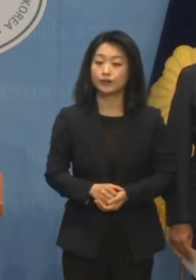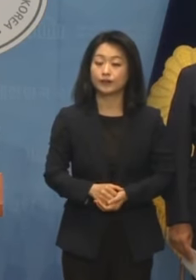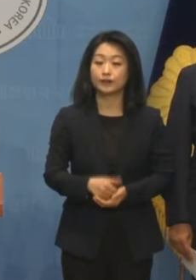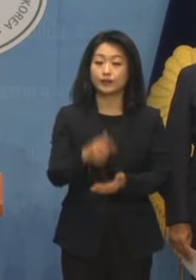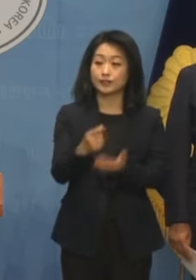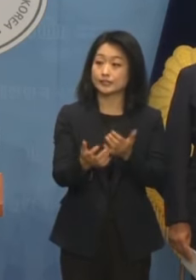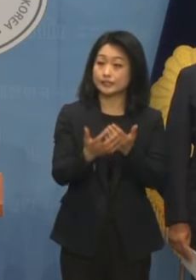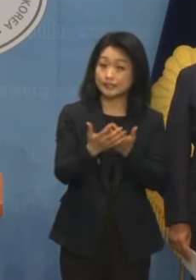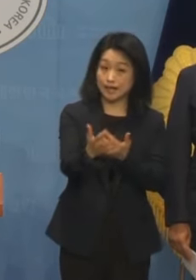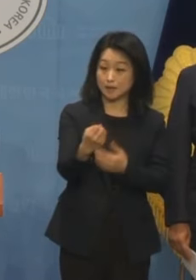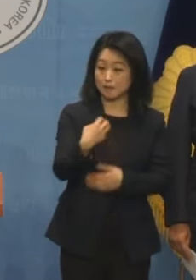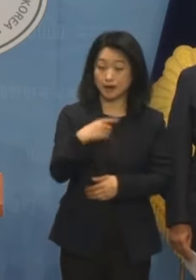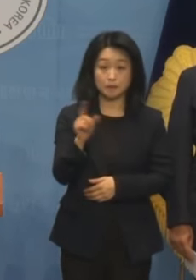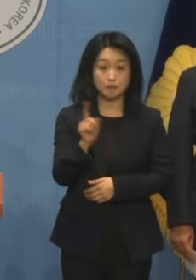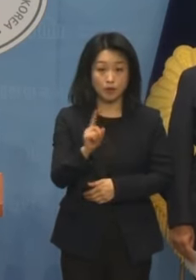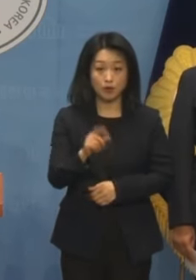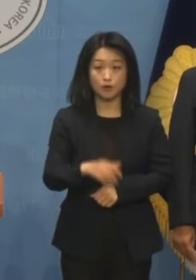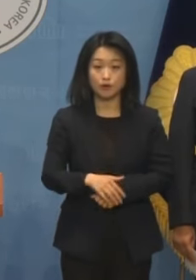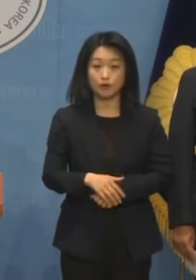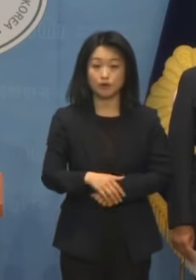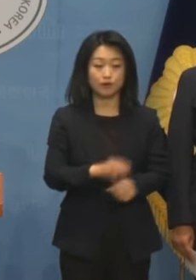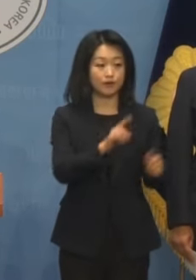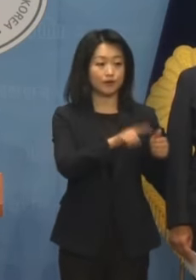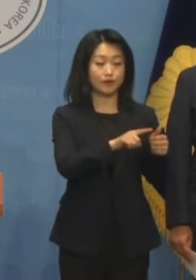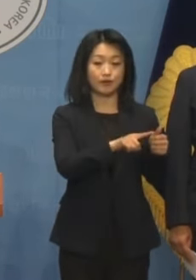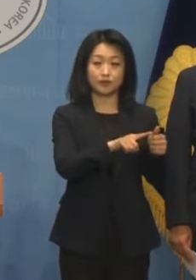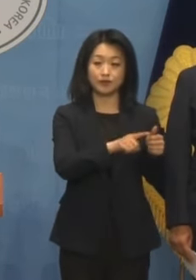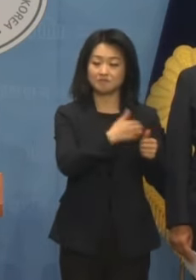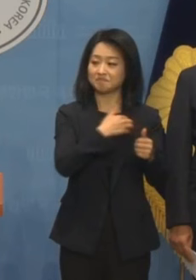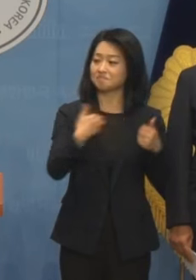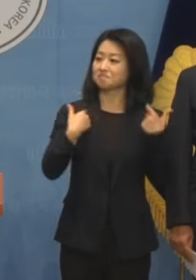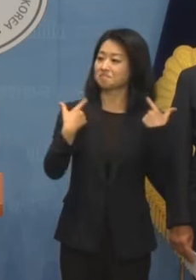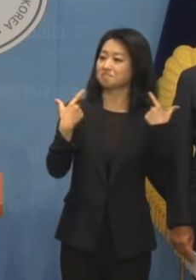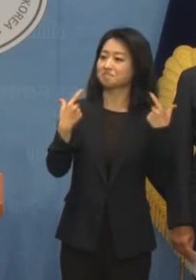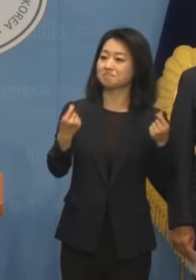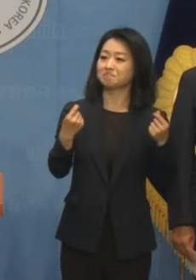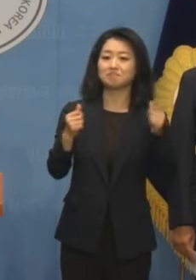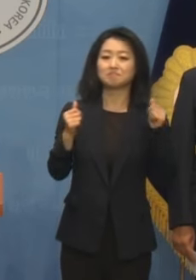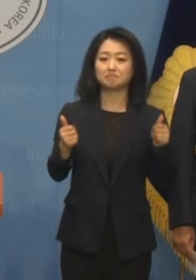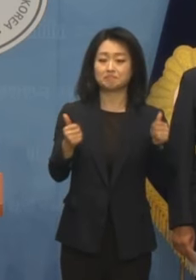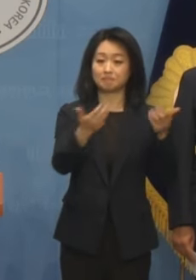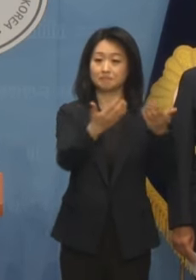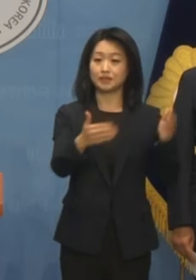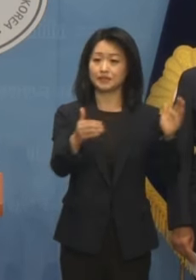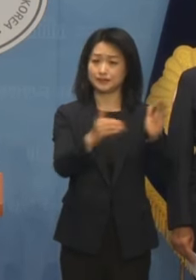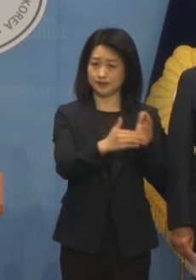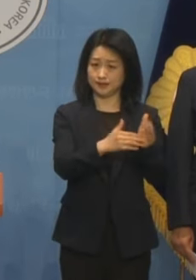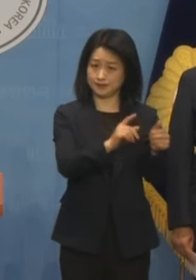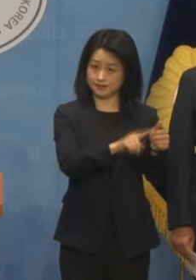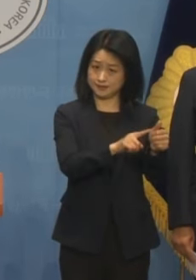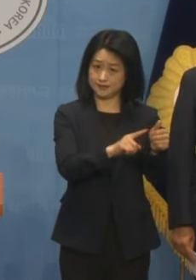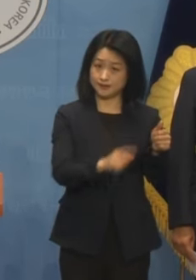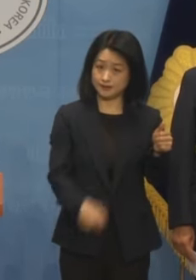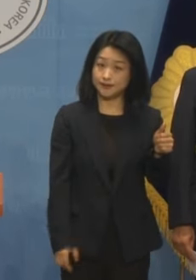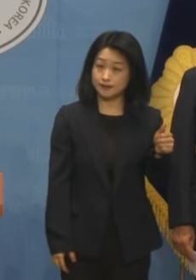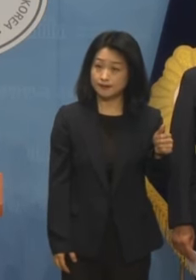기자들의 전언에 따르면 굉장히 본인은 당당한 모습으로 재판을 임했다고 합니다.